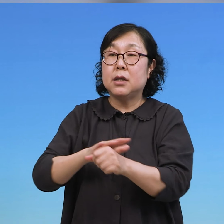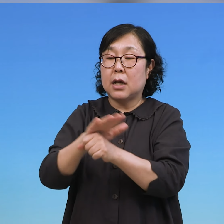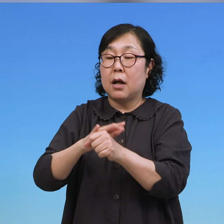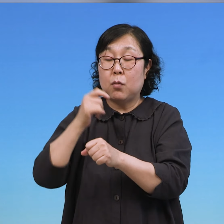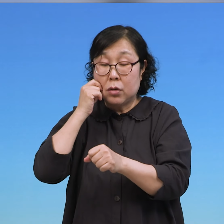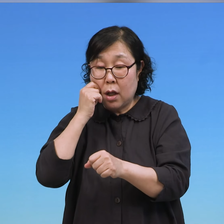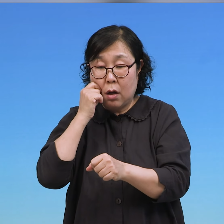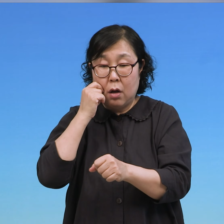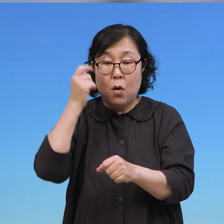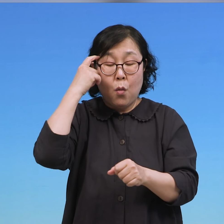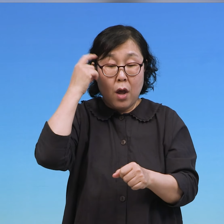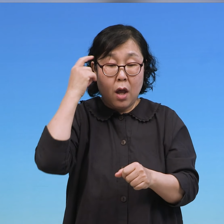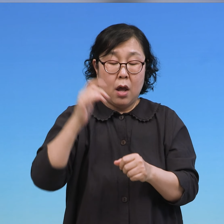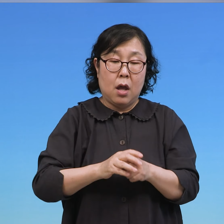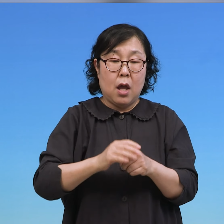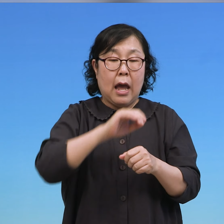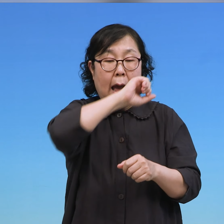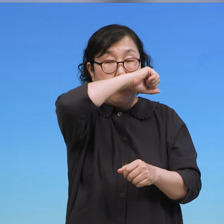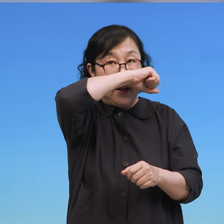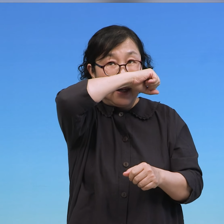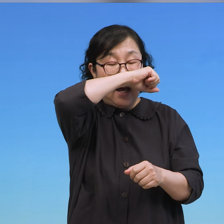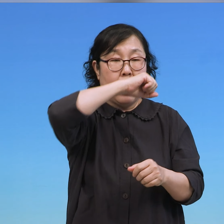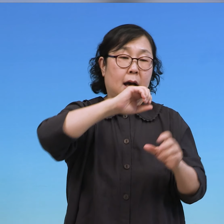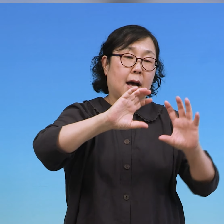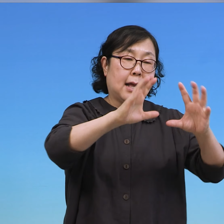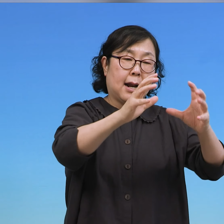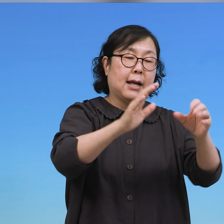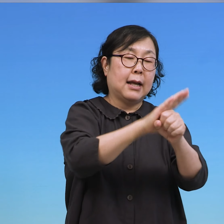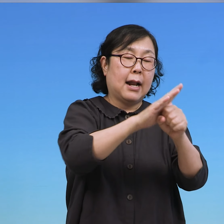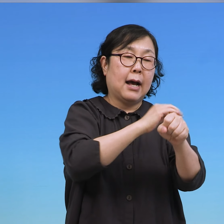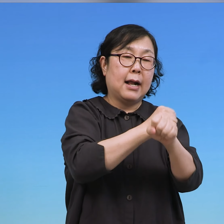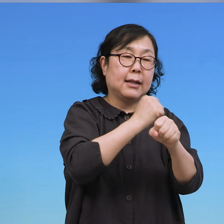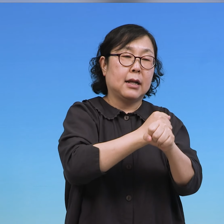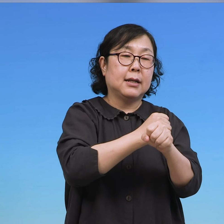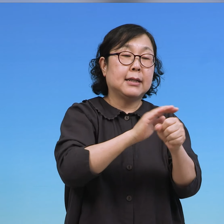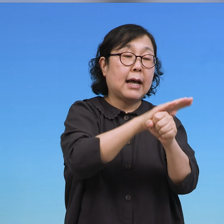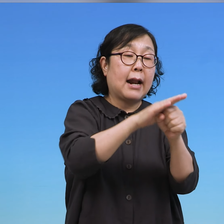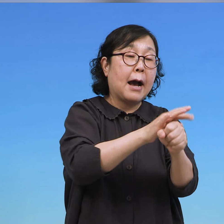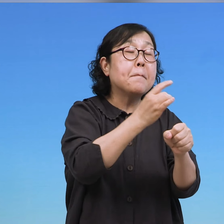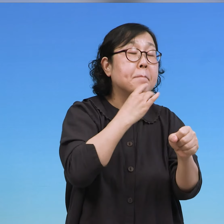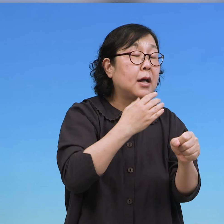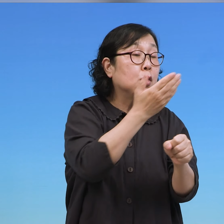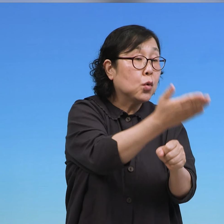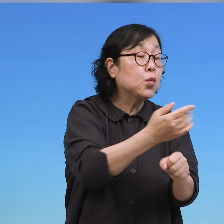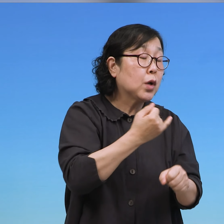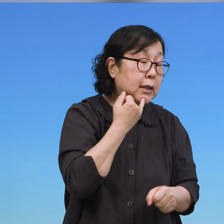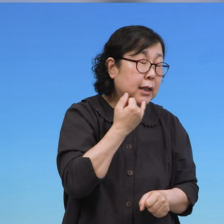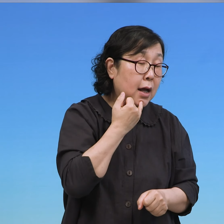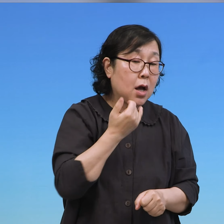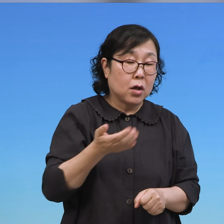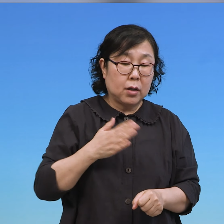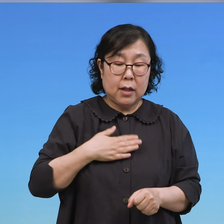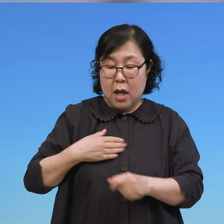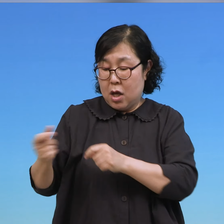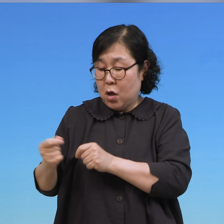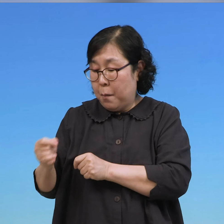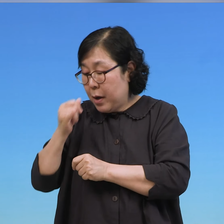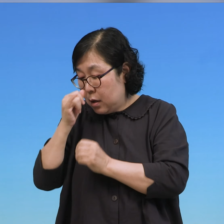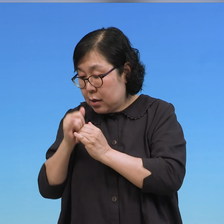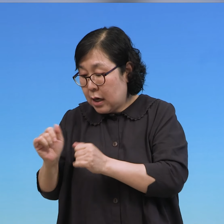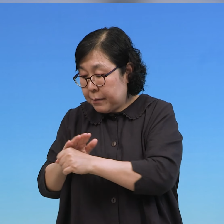안 들어요. 사랑만 하면 돼요. 옆에 있는 실질적으로 어려움을 겪는 사람을 사랑하기는